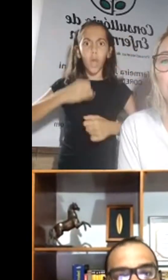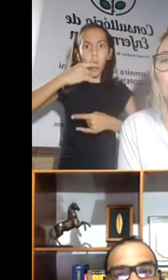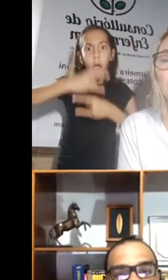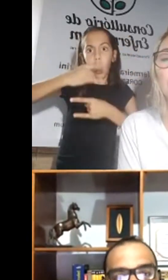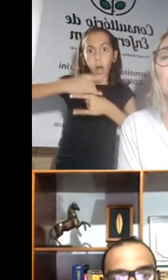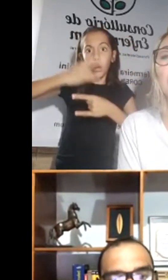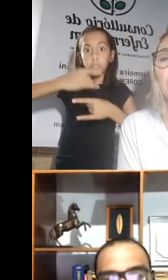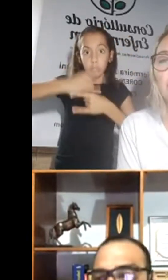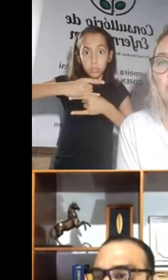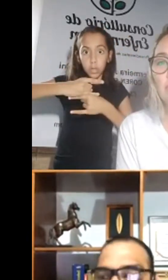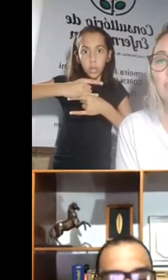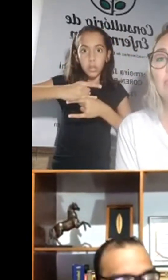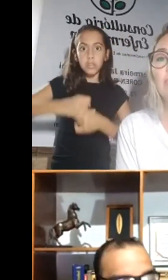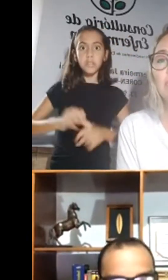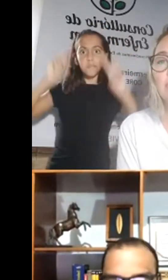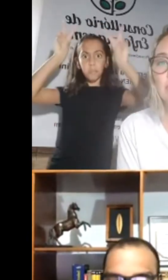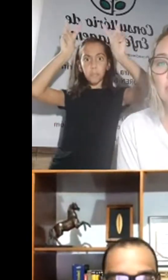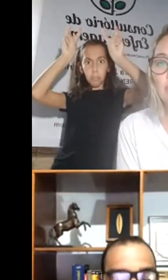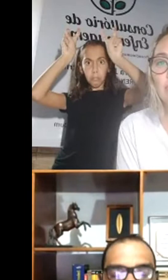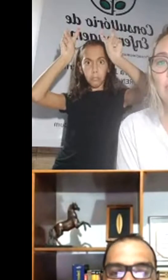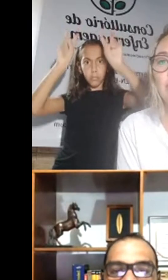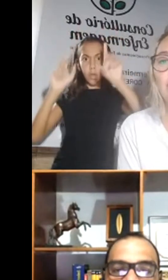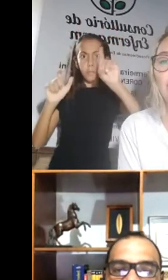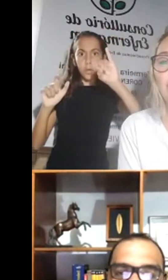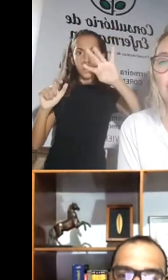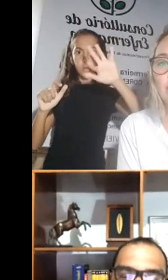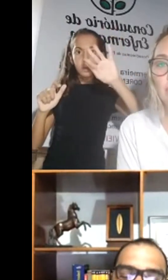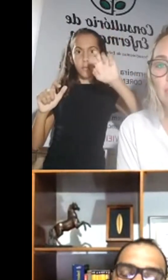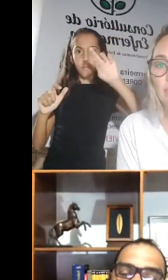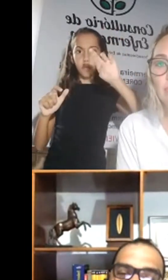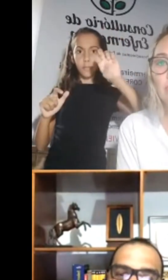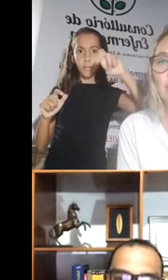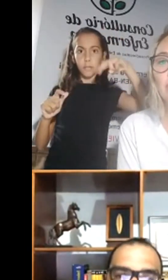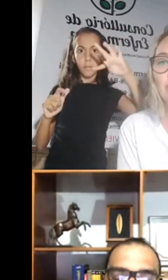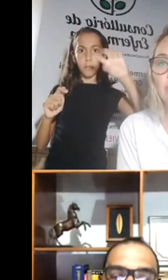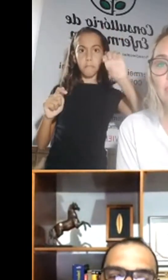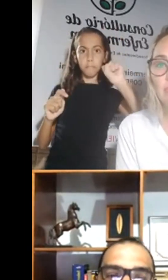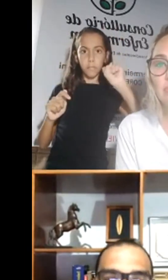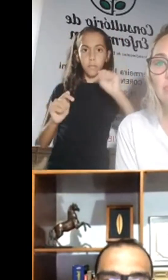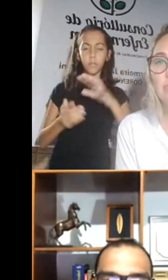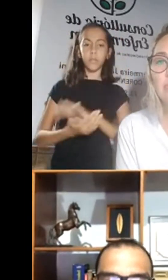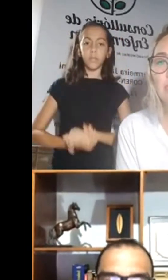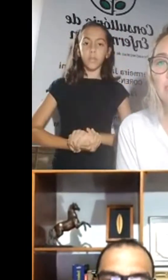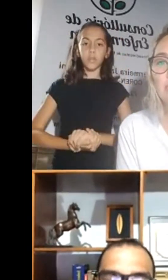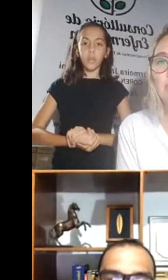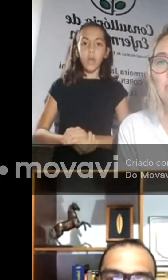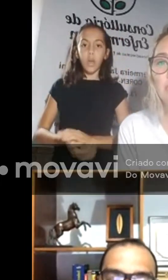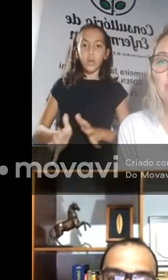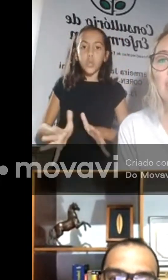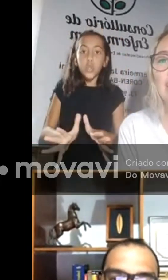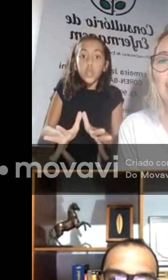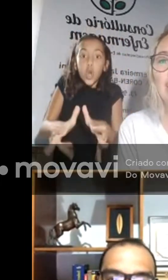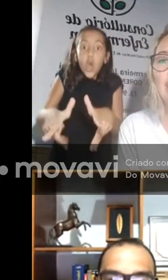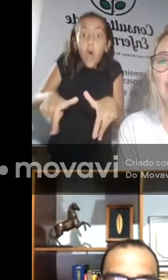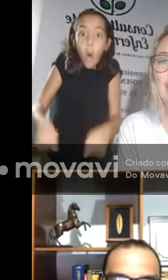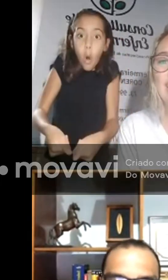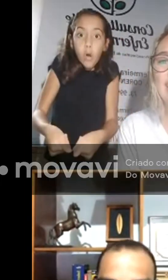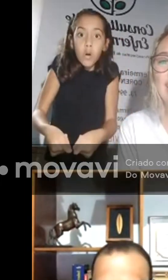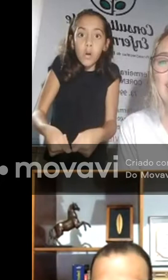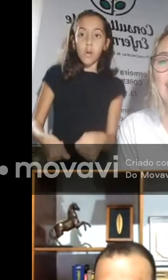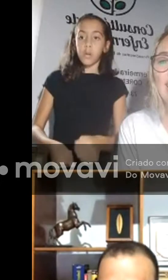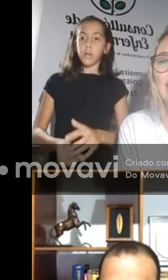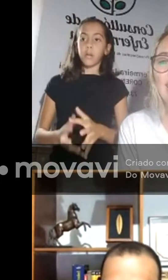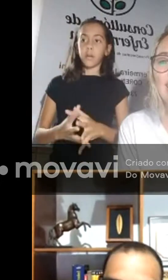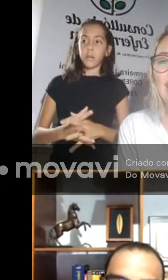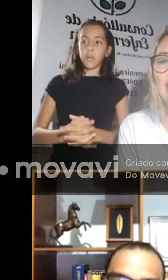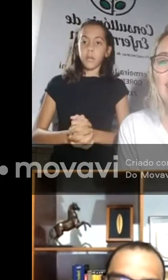diferentes, divergentes, assuntos que são interessantes e importantes de uma forma geral para a população, né? Bacana É. eu poder participar